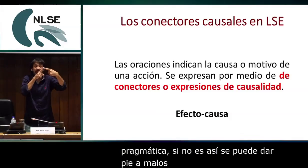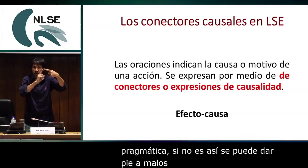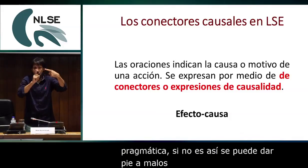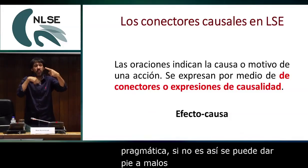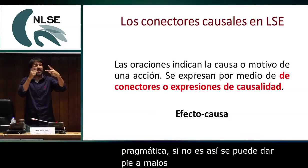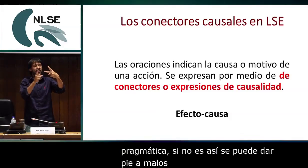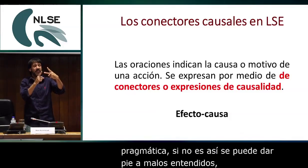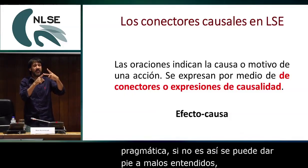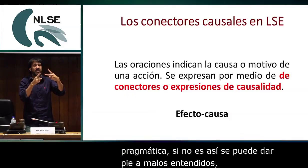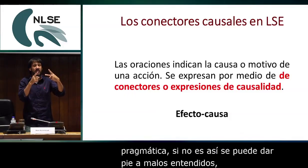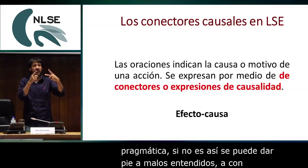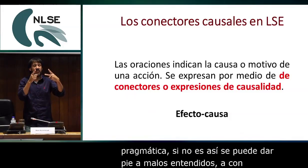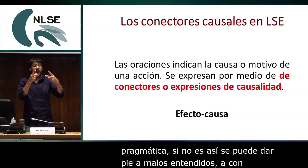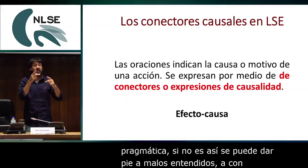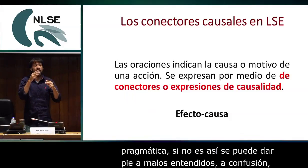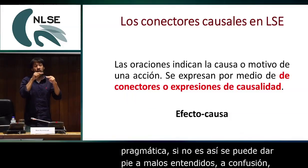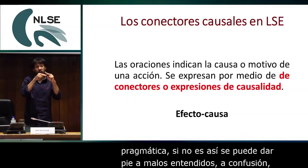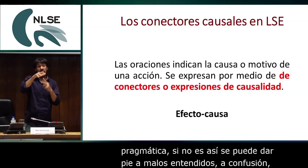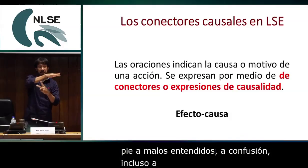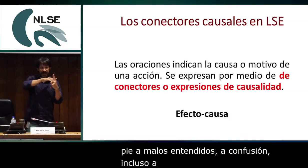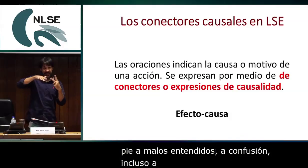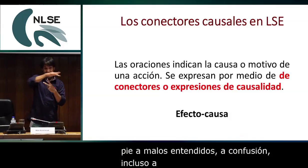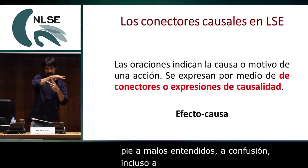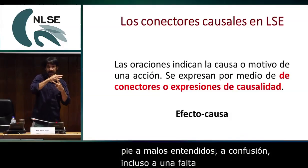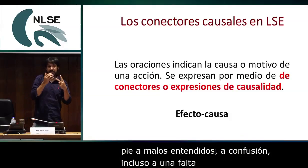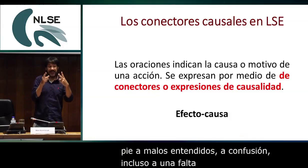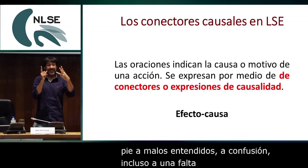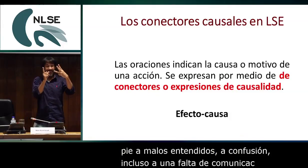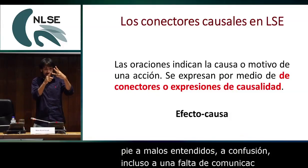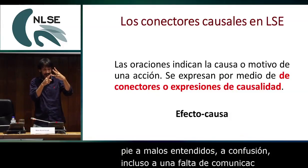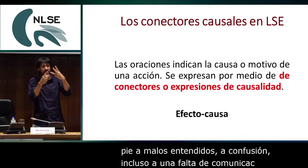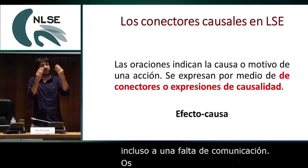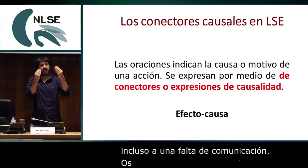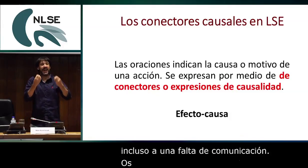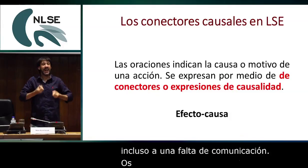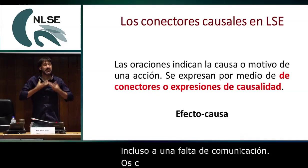Os comentaba que había varios tipos de conectores causales, pragmáticas,